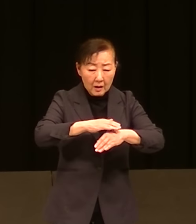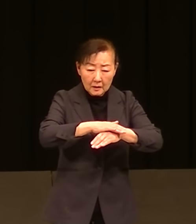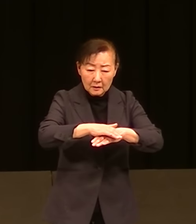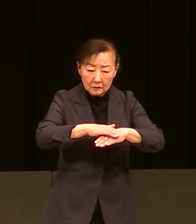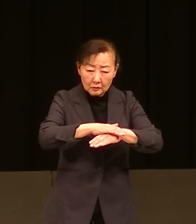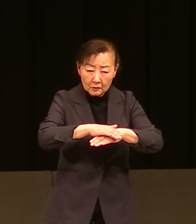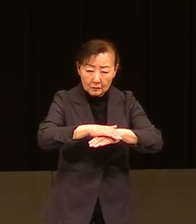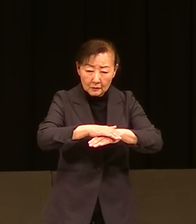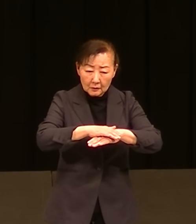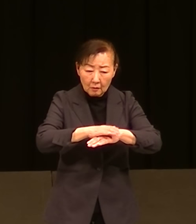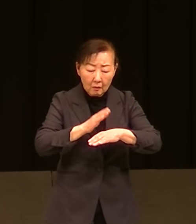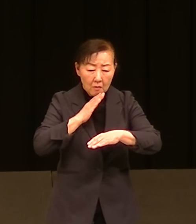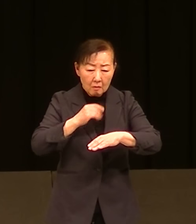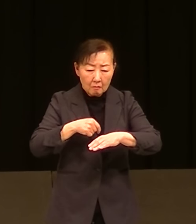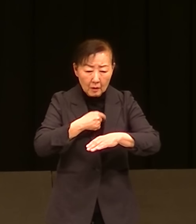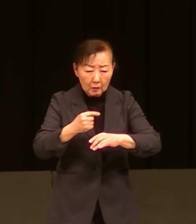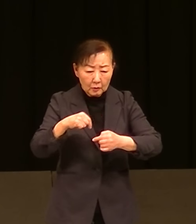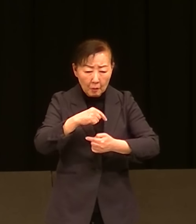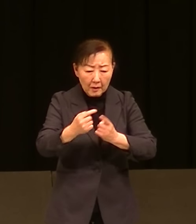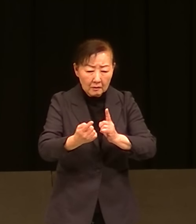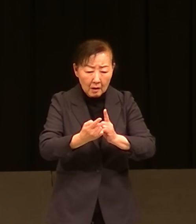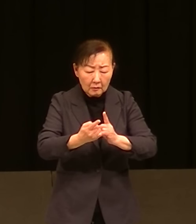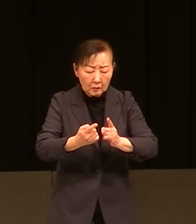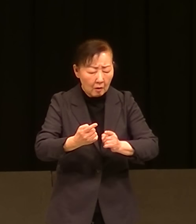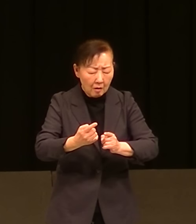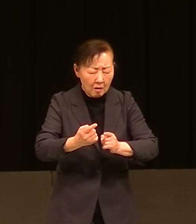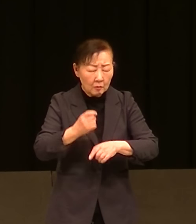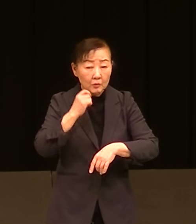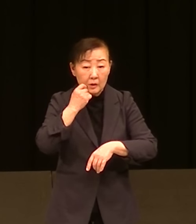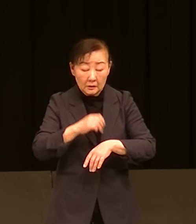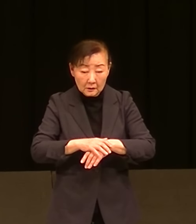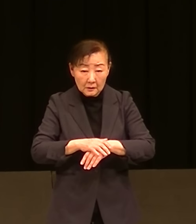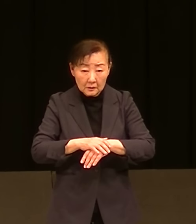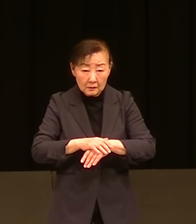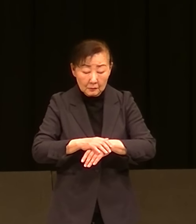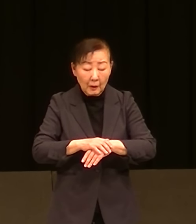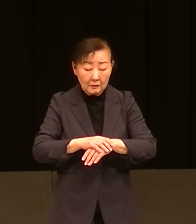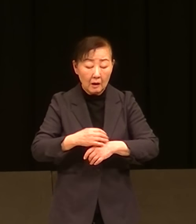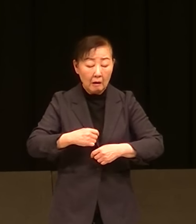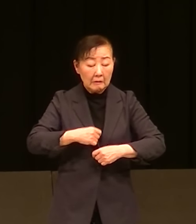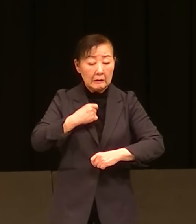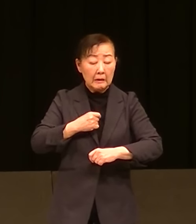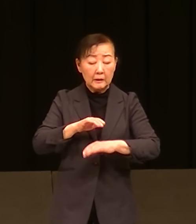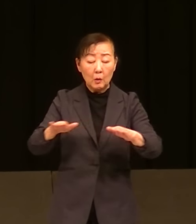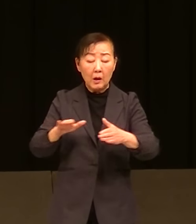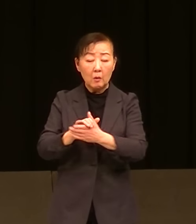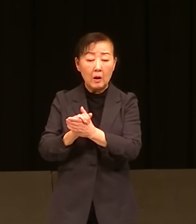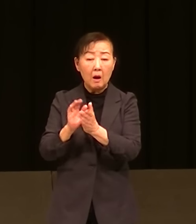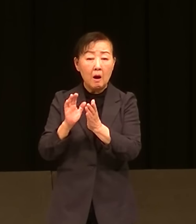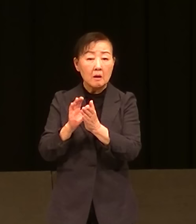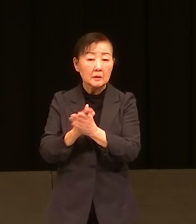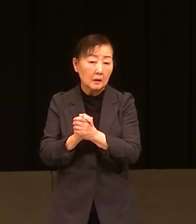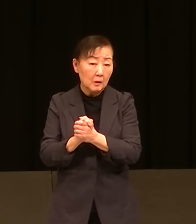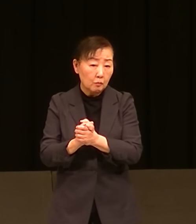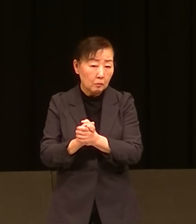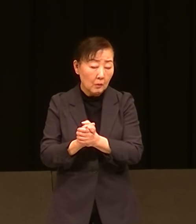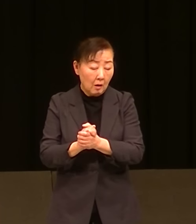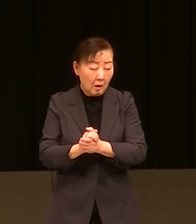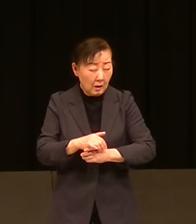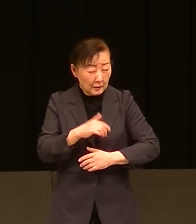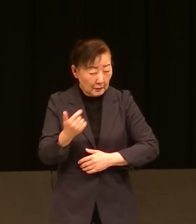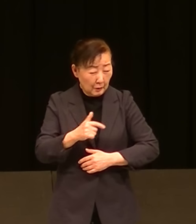と誠が巡り合うのは実に難しくて、ましてや、正義と平和 平和が抱き合うというのは非常に非